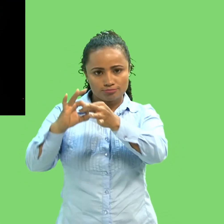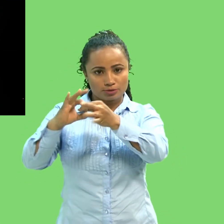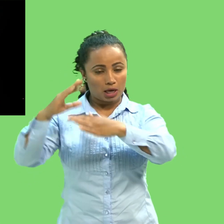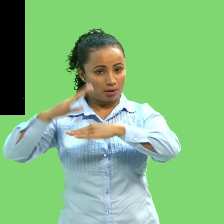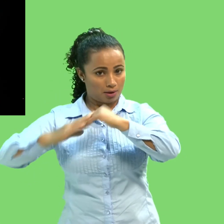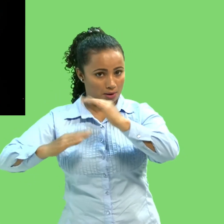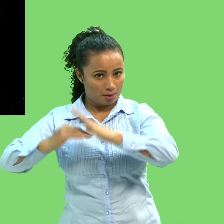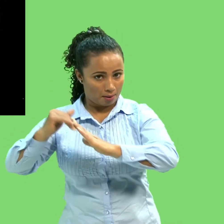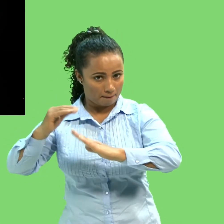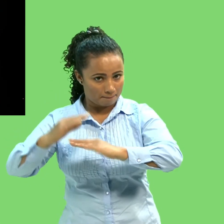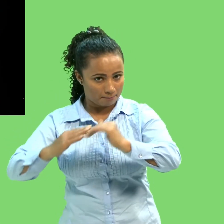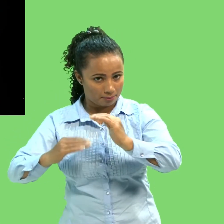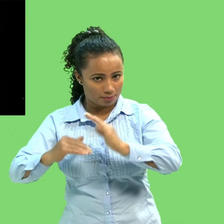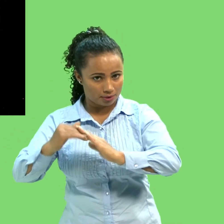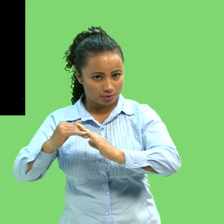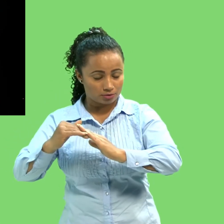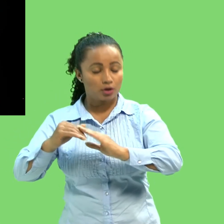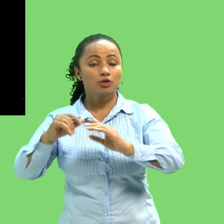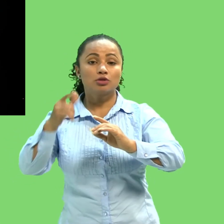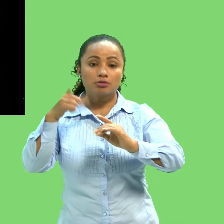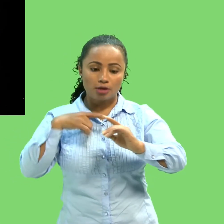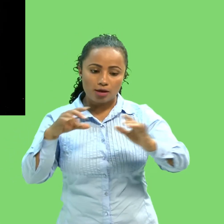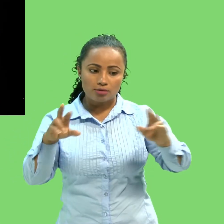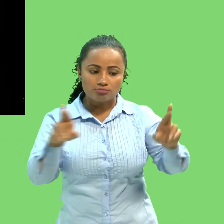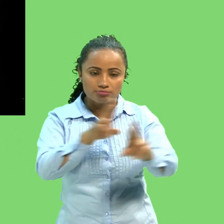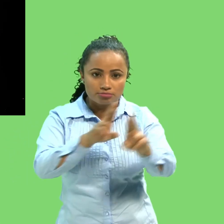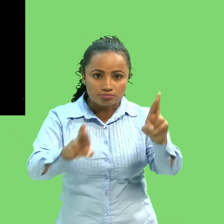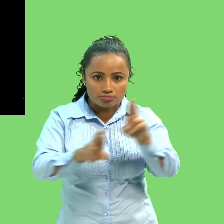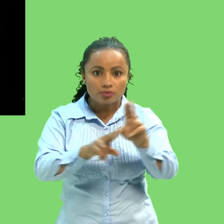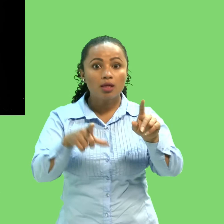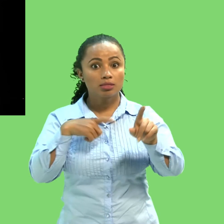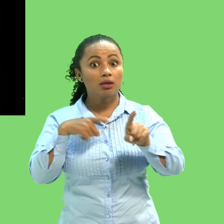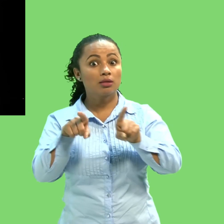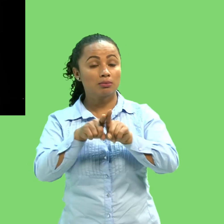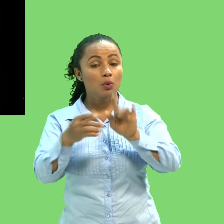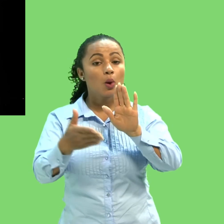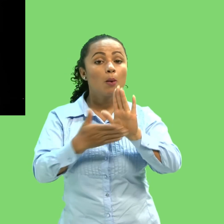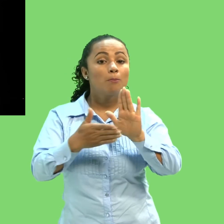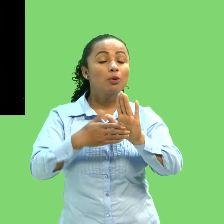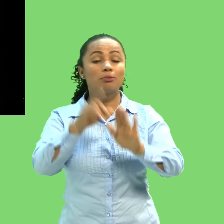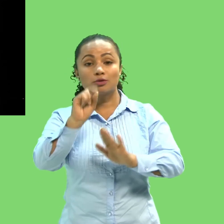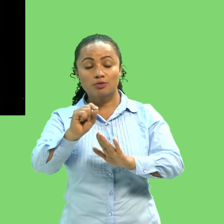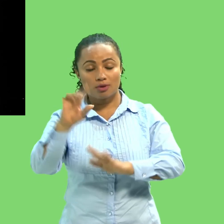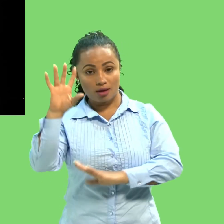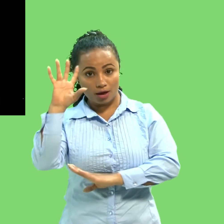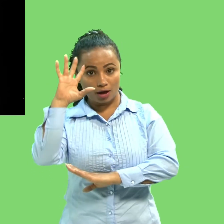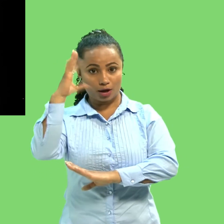que por sua vez também se liga à teoria. A proposta, na verdade, é solucionar